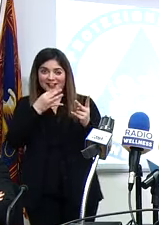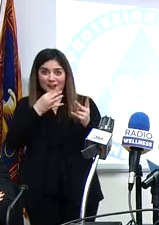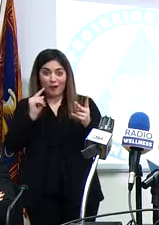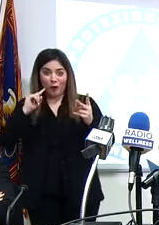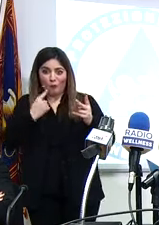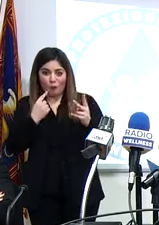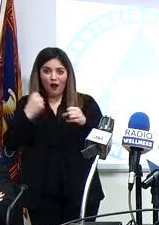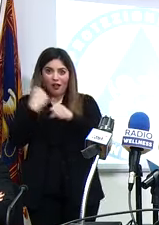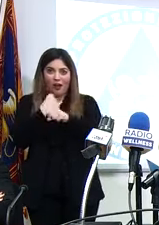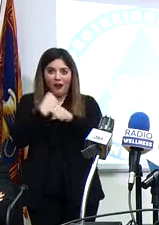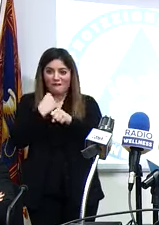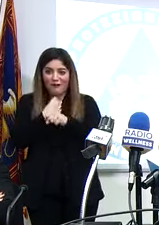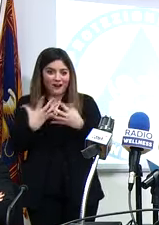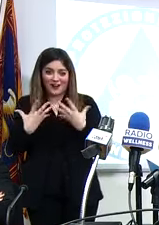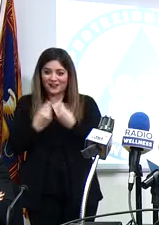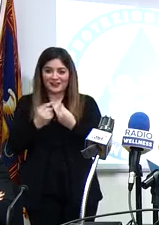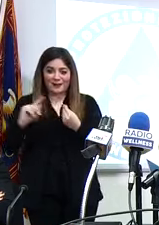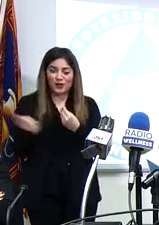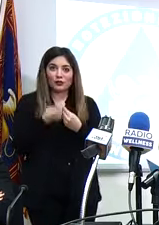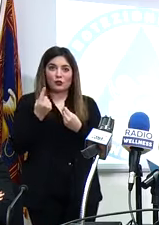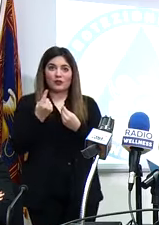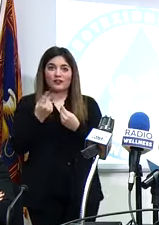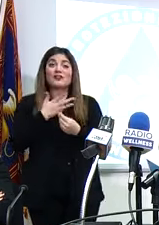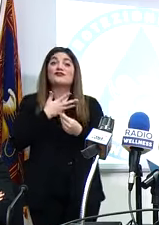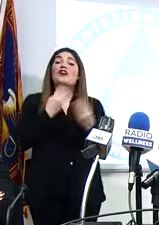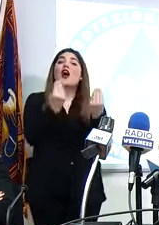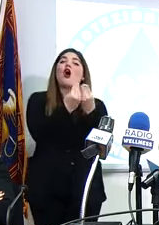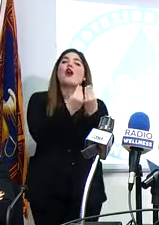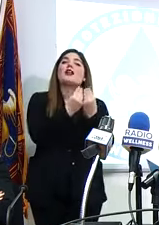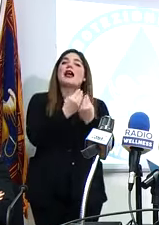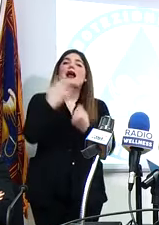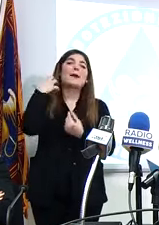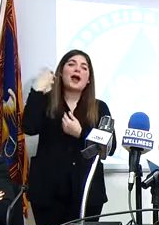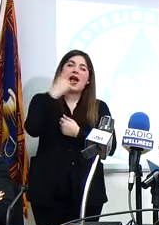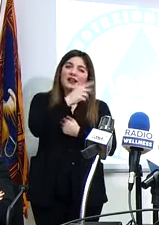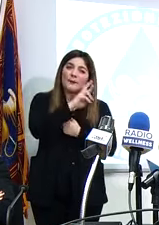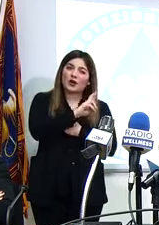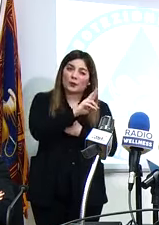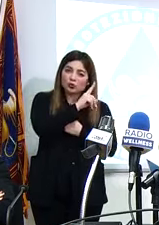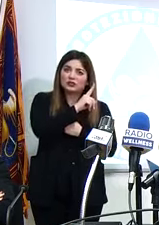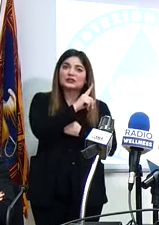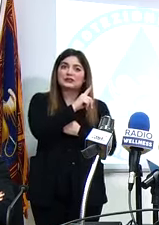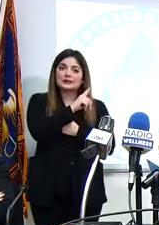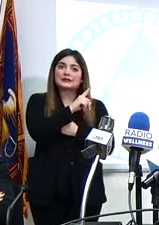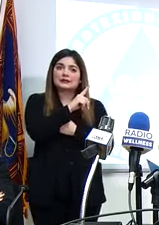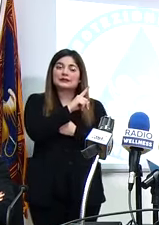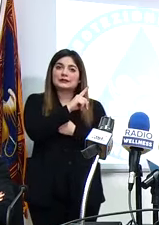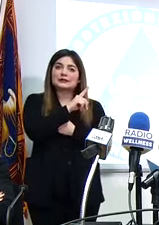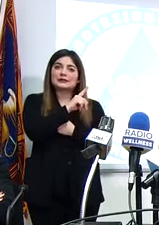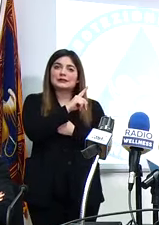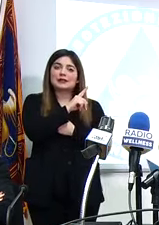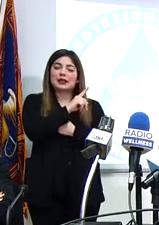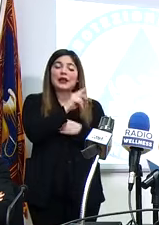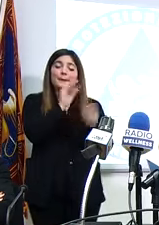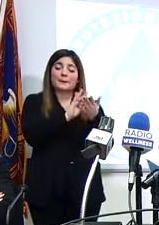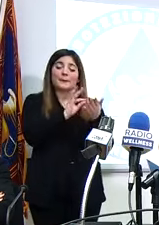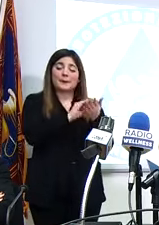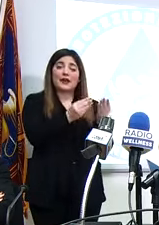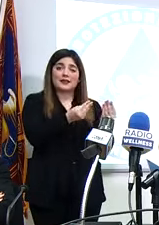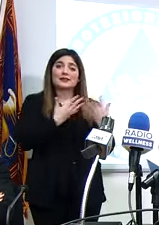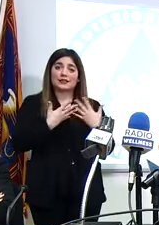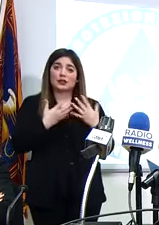anche i colleghi di Bergamo, l'ha scritto Remuzzi, dopo che mi ero espresso, in una competizione pubblico e privato